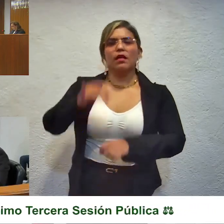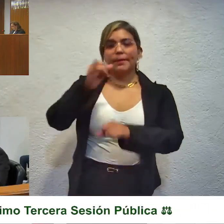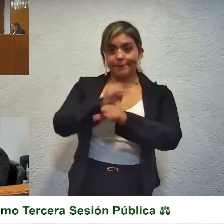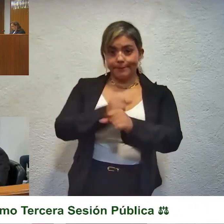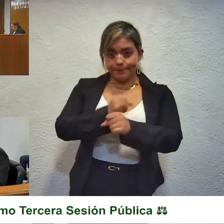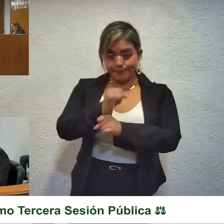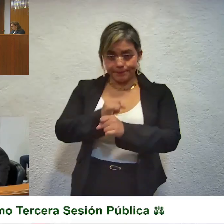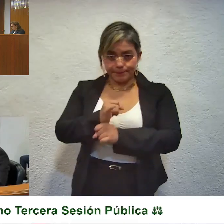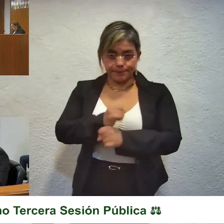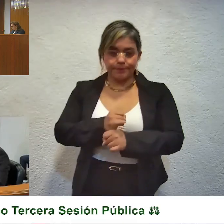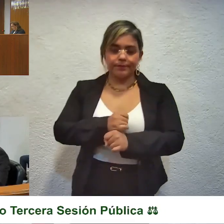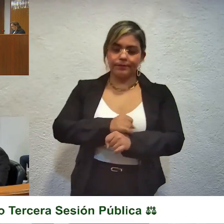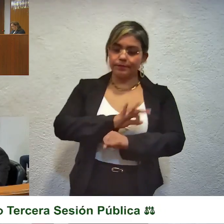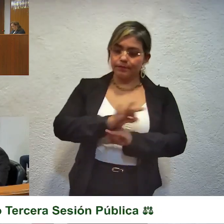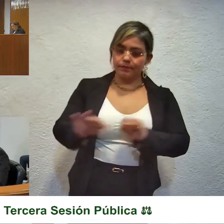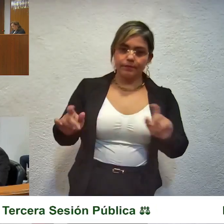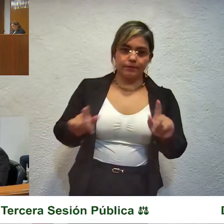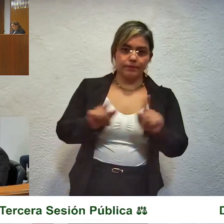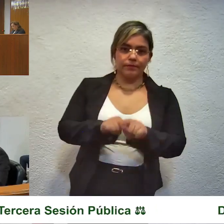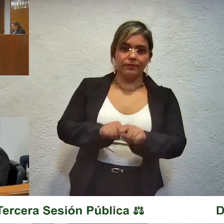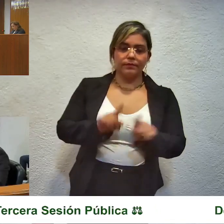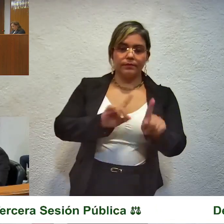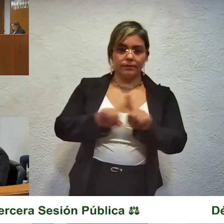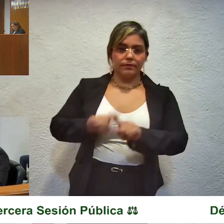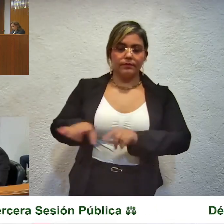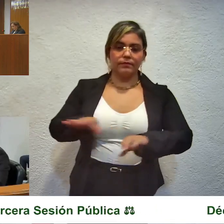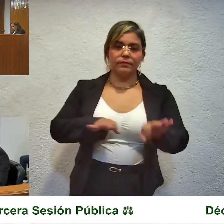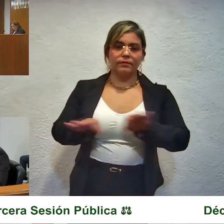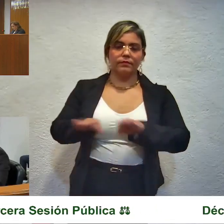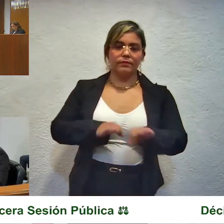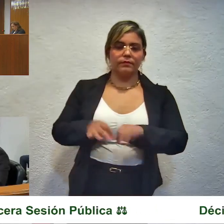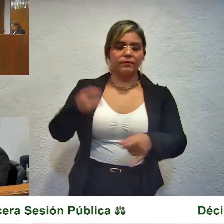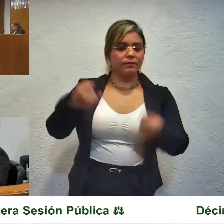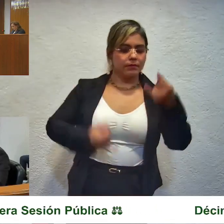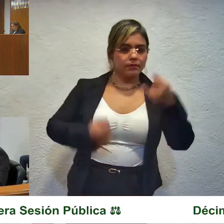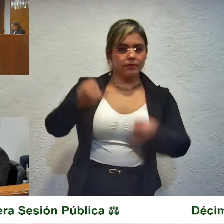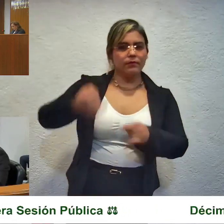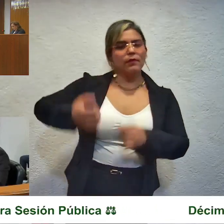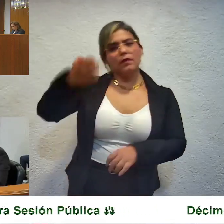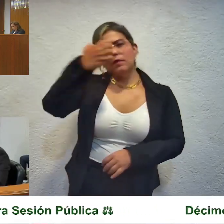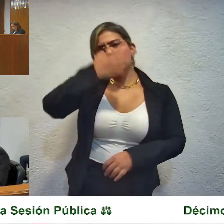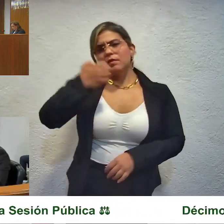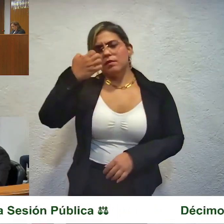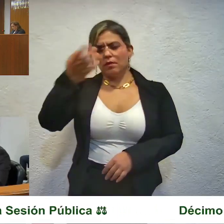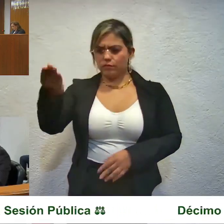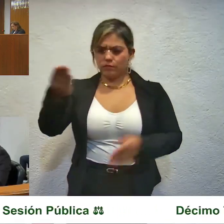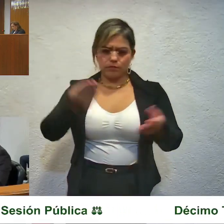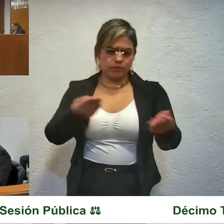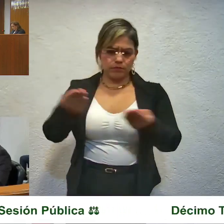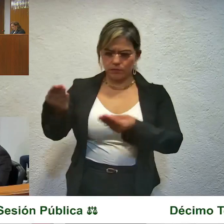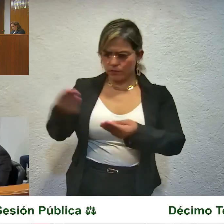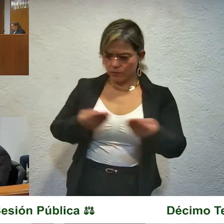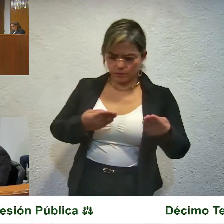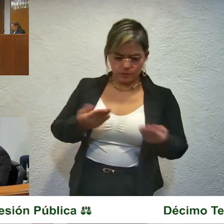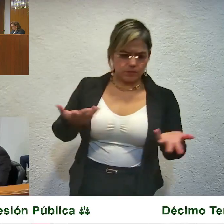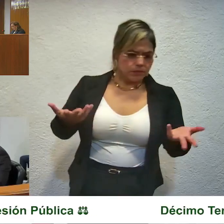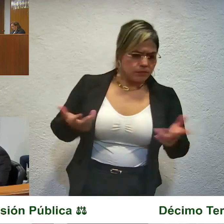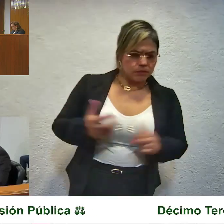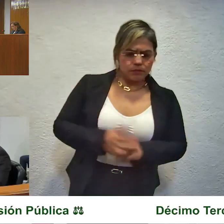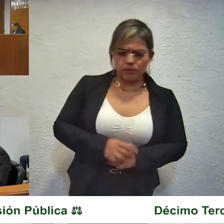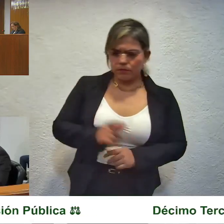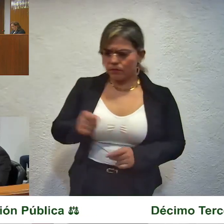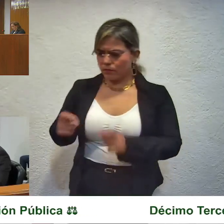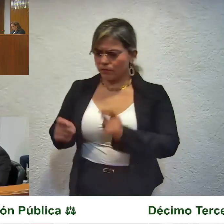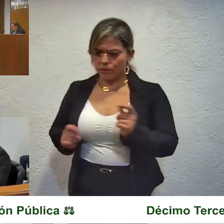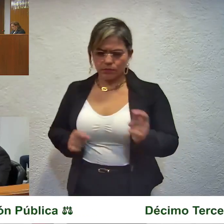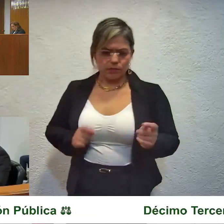investigación y desahogadas las diligencias correspondientes, este tribunal realizó el análisis integral de las constancias que obran en autos, así como de las